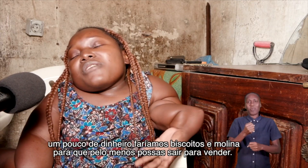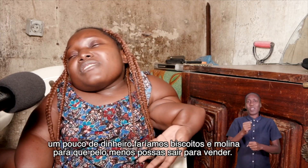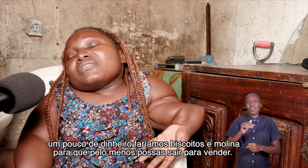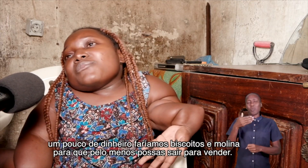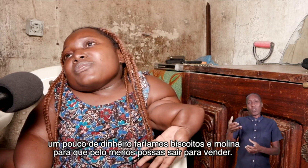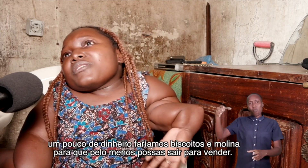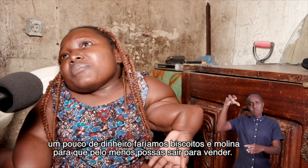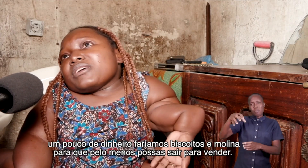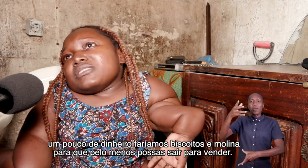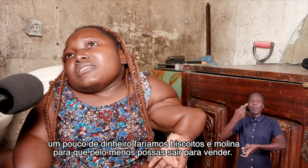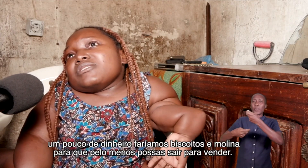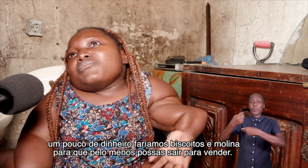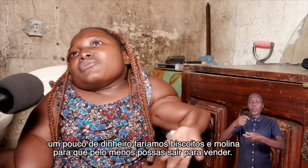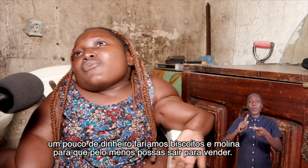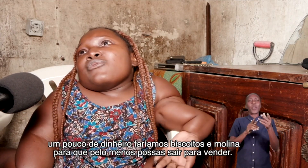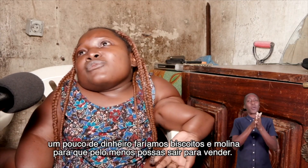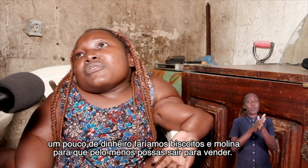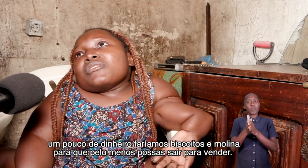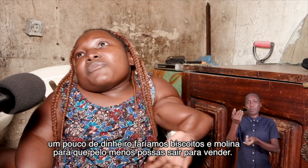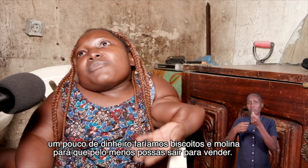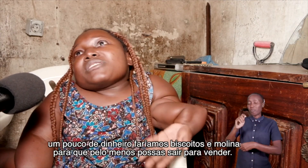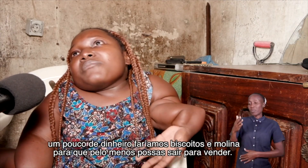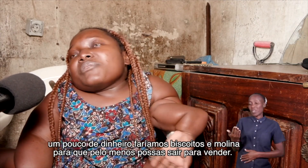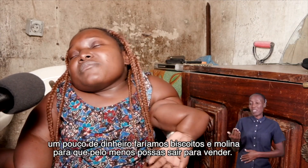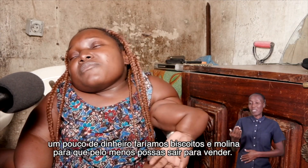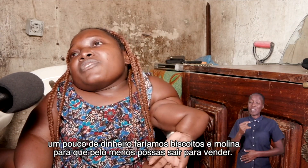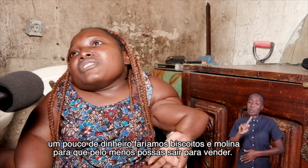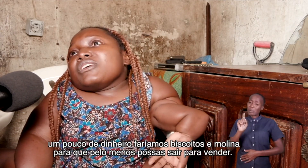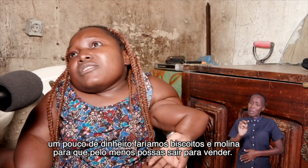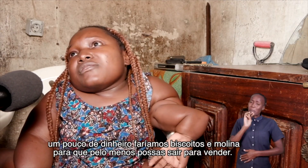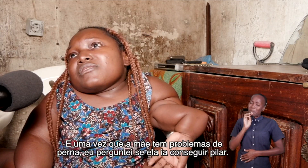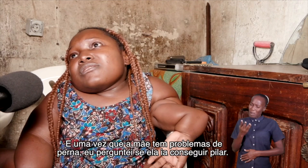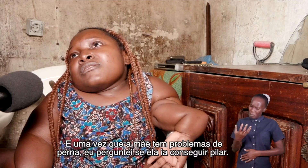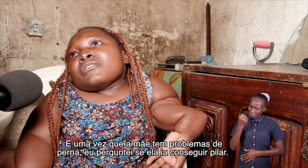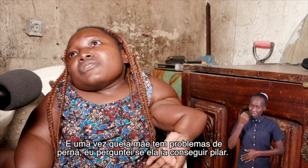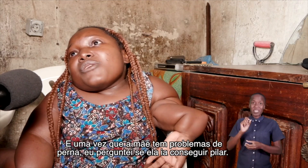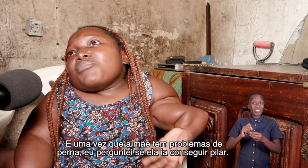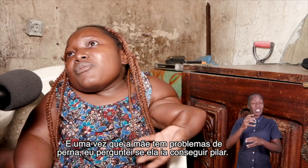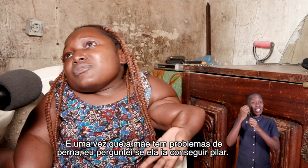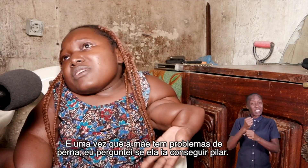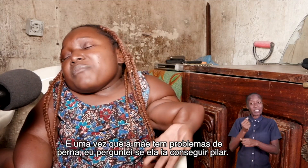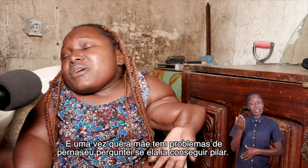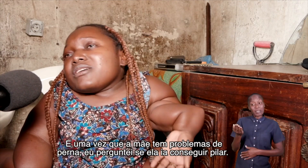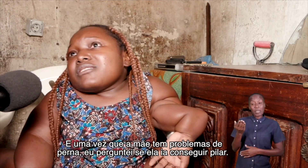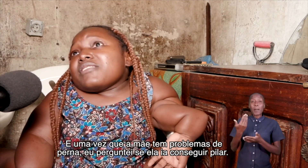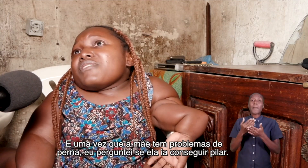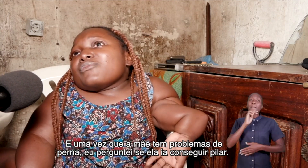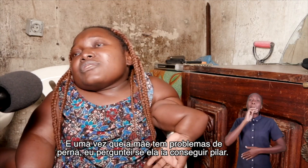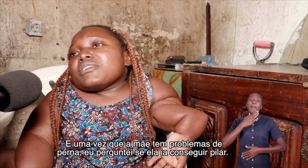ia fazer molina pra ti e biscoito. Primeiro sai pra vender. E aí eu perguntei à mãe, que ela vai conseguir